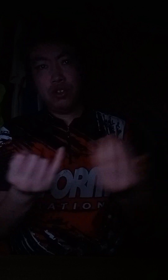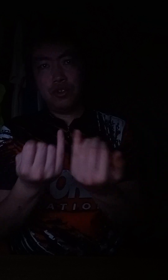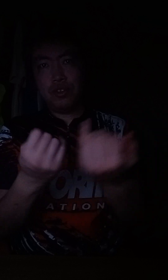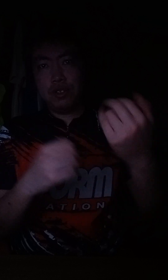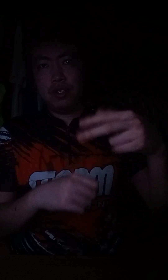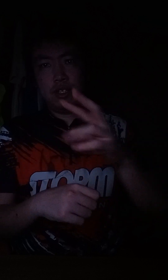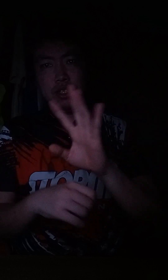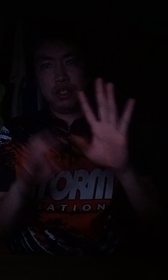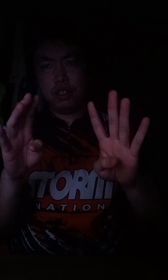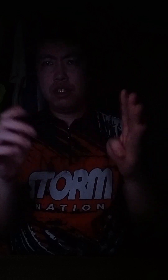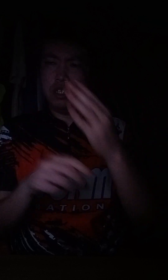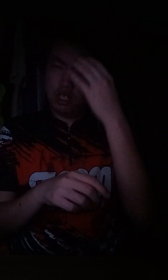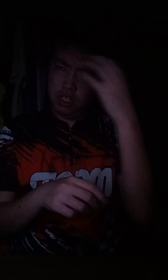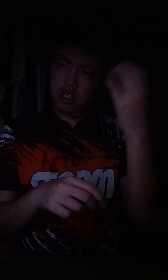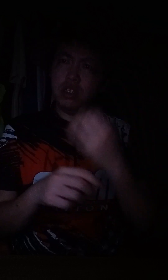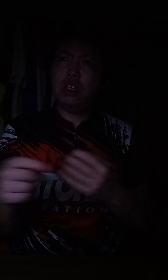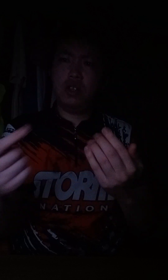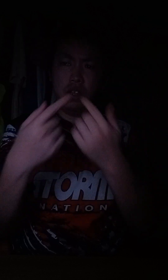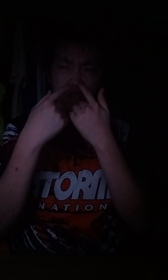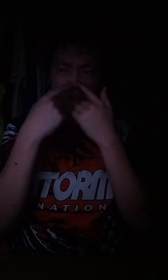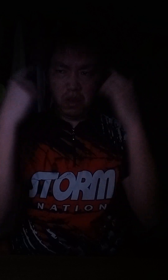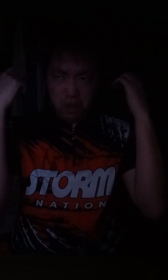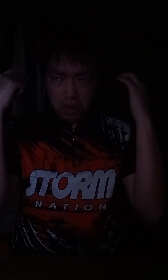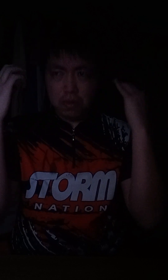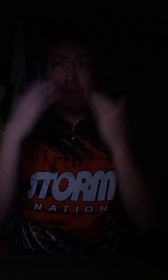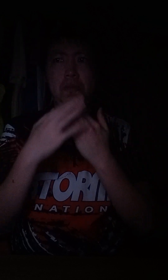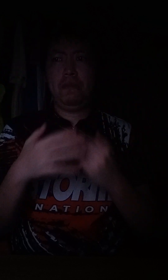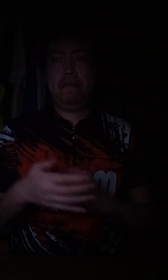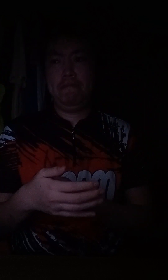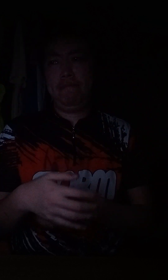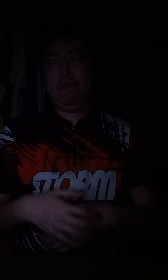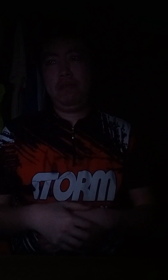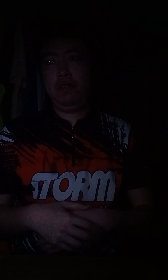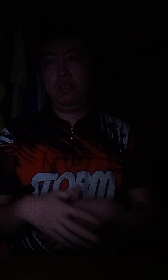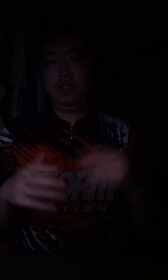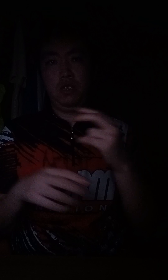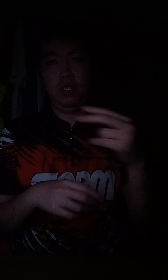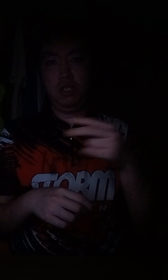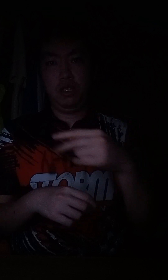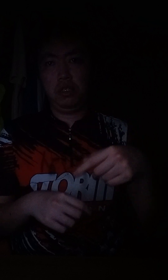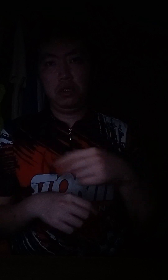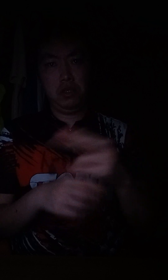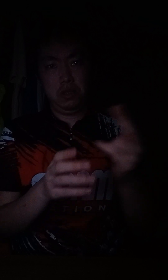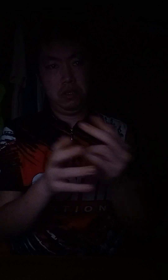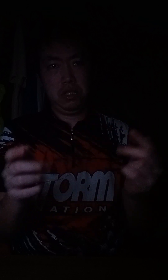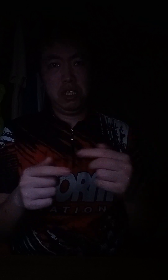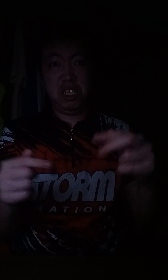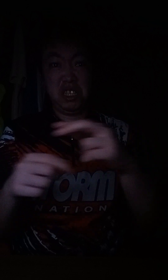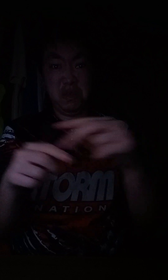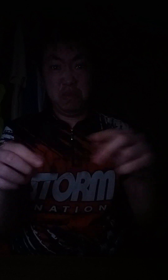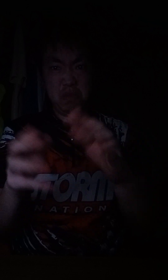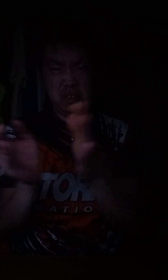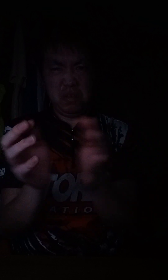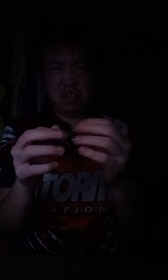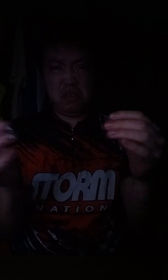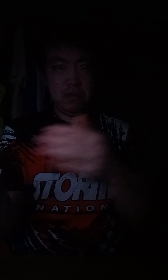등 14명도 다쳐 치료를 받고 있습니다. 경찰과 소방당국은 도로에 떨어진 볏짚 더미를 피하려다